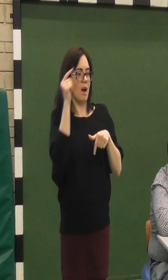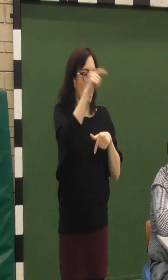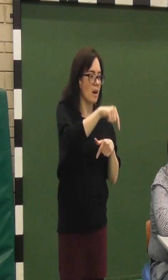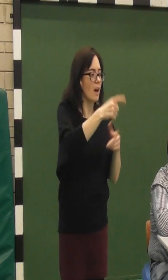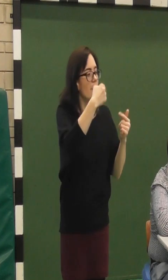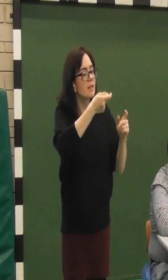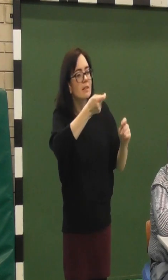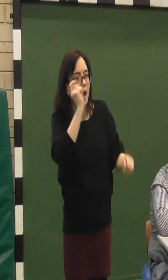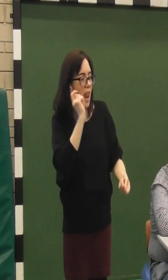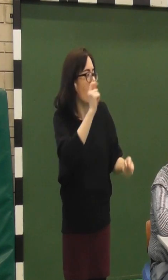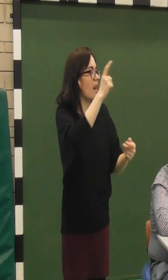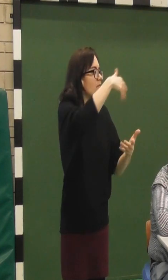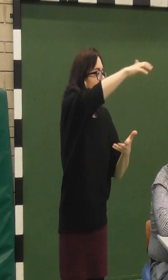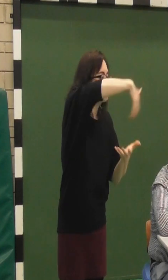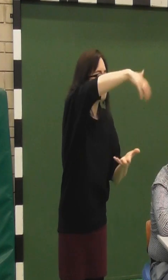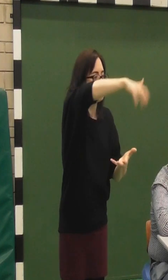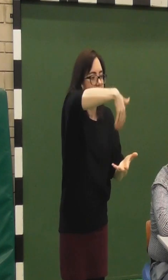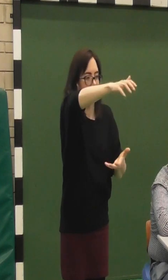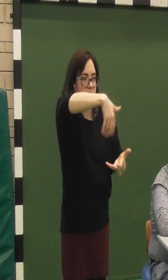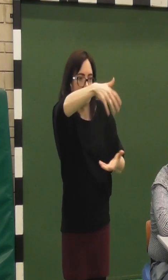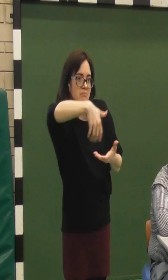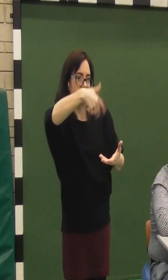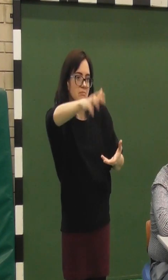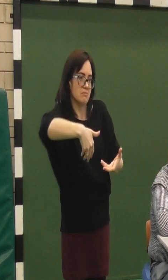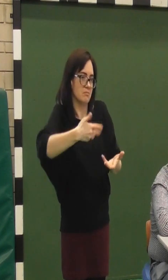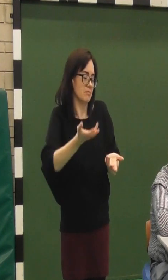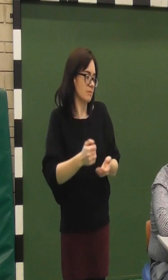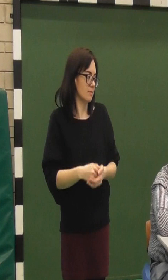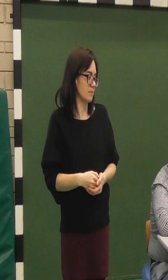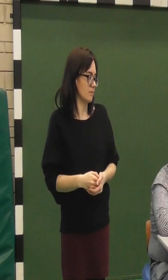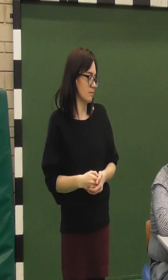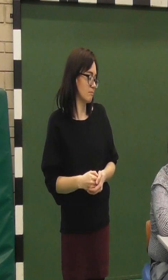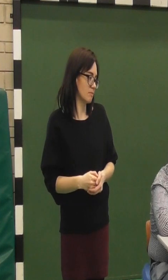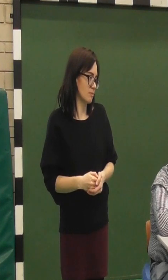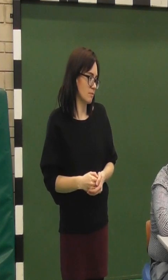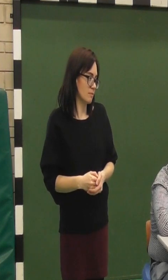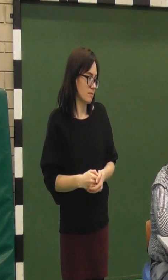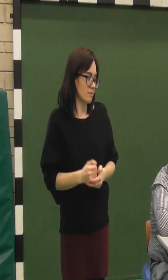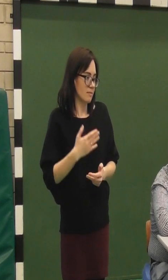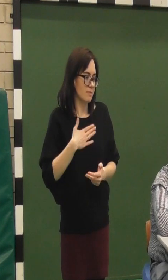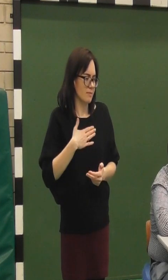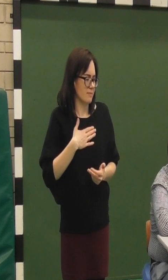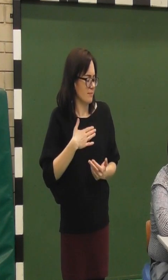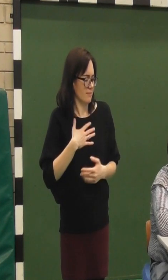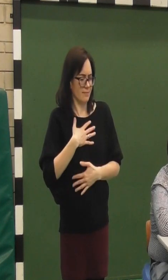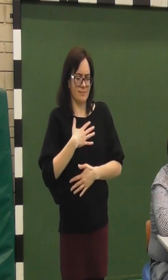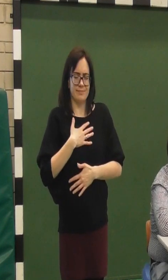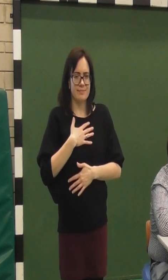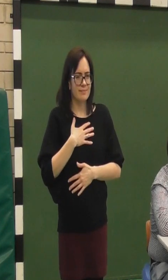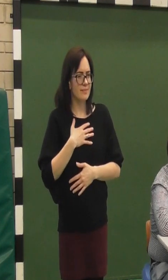amiket tudtak használni. Én nekem olyan rossz érzésem